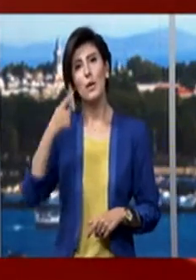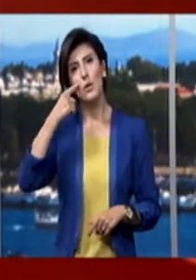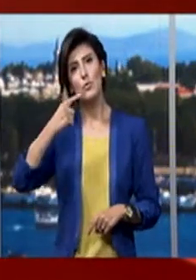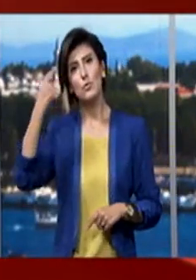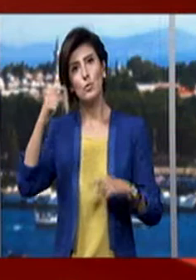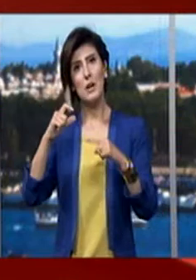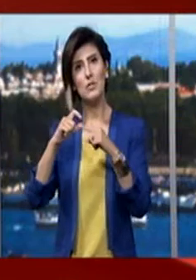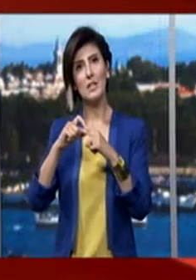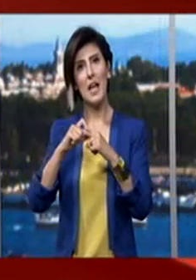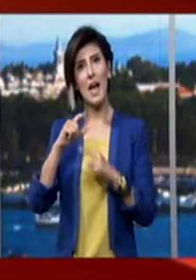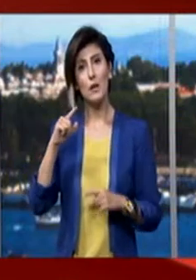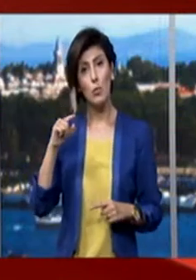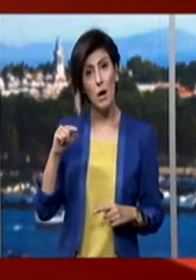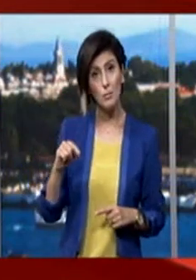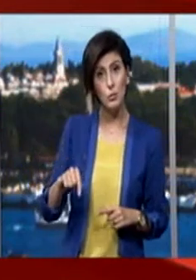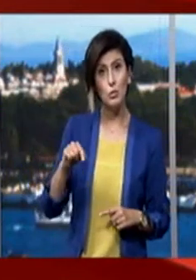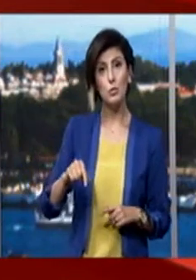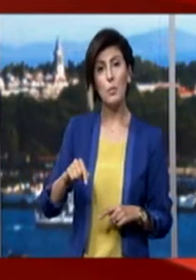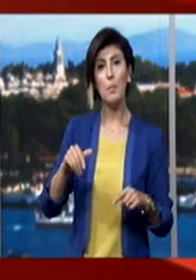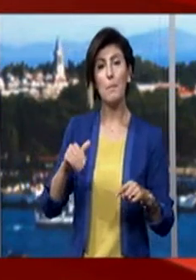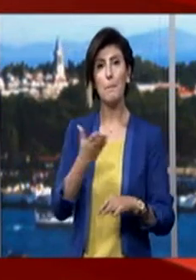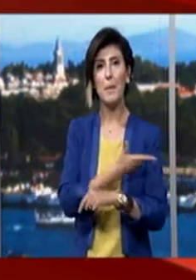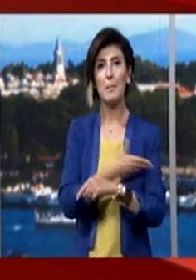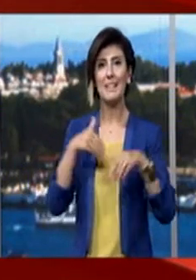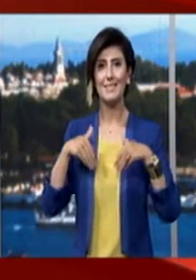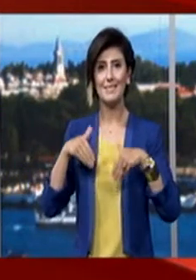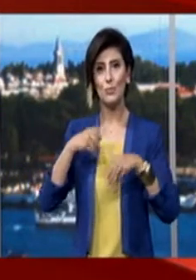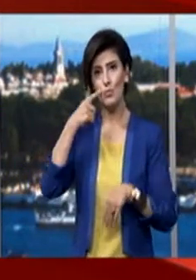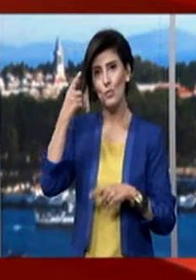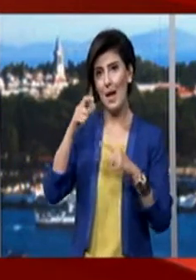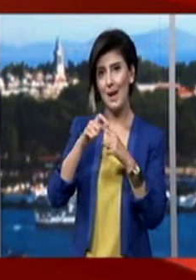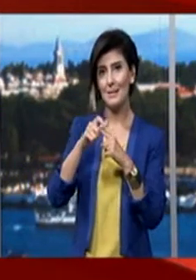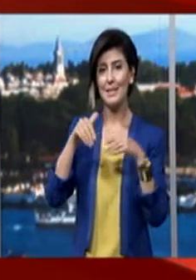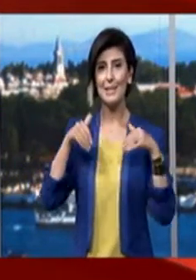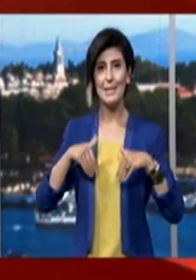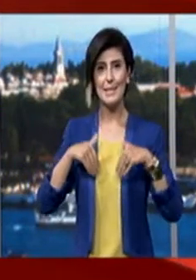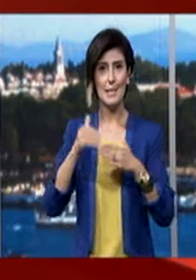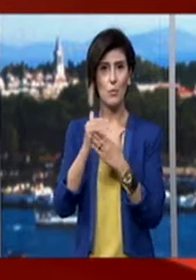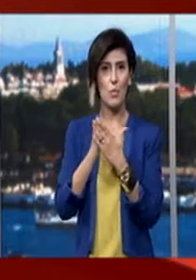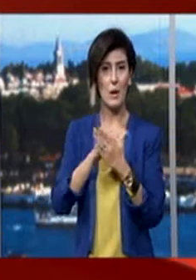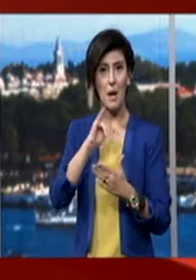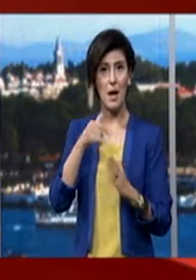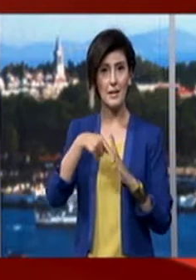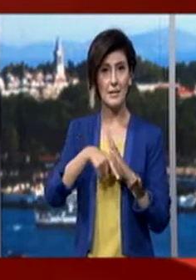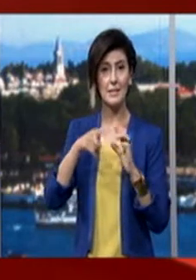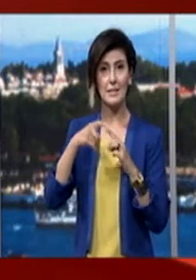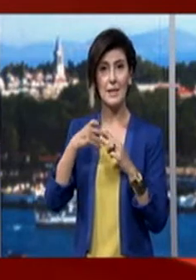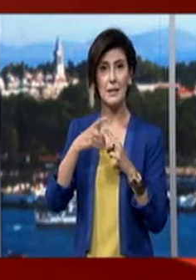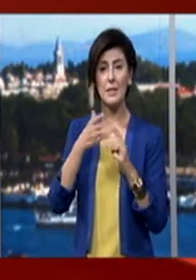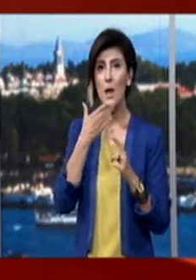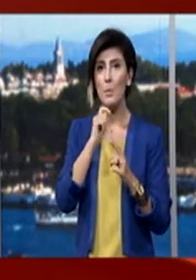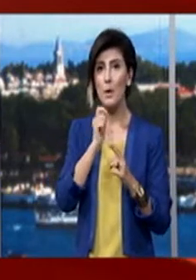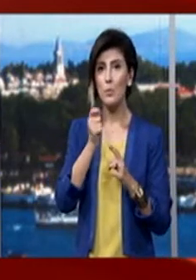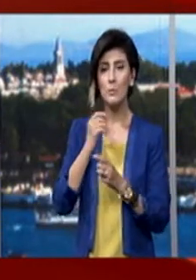Cumhurbaşkanı Recep Tayyip Erdoğan bugün memleketi Rize'de. Cumhurbaşkanı Erdoğan'ın Rize programının ayrıntılarını TRT Haber muhabiri